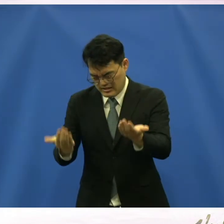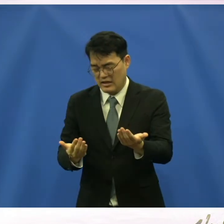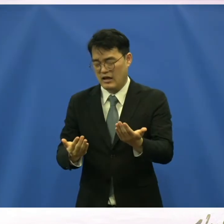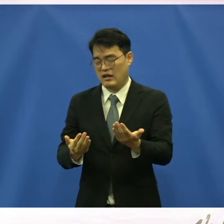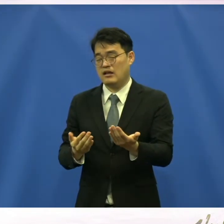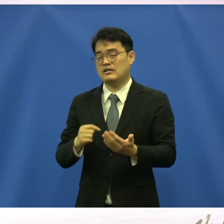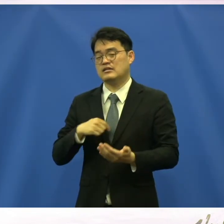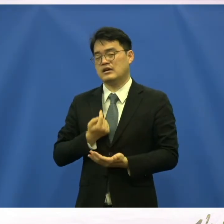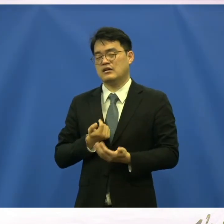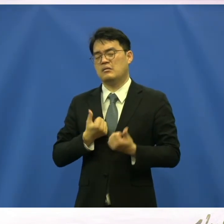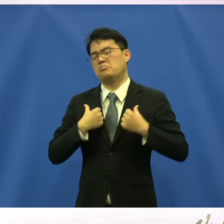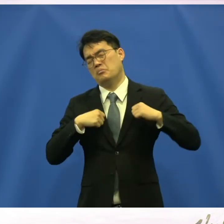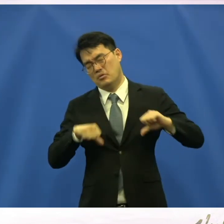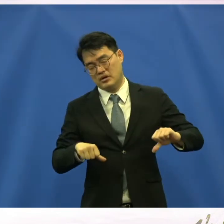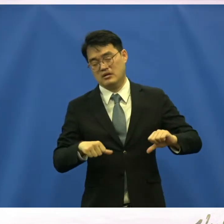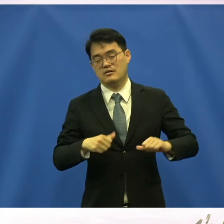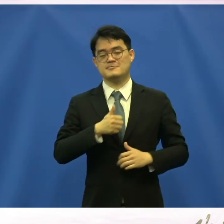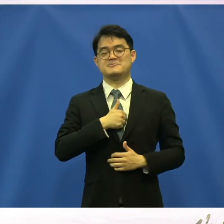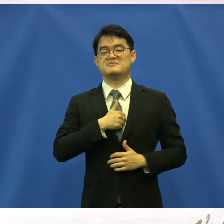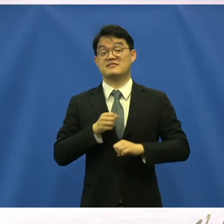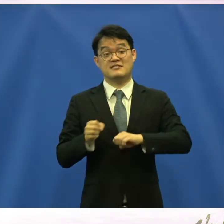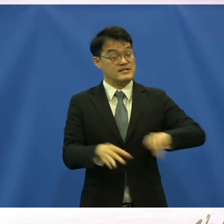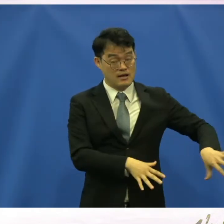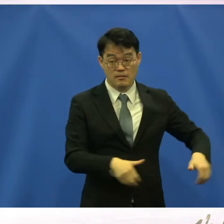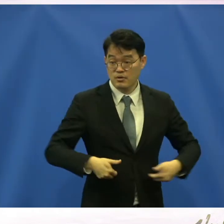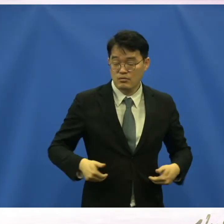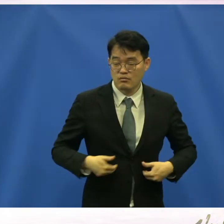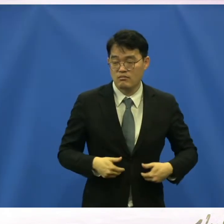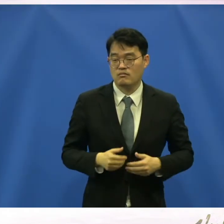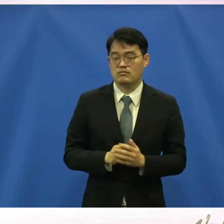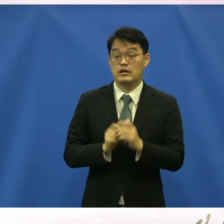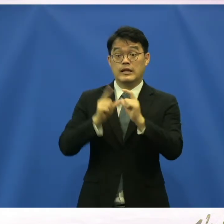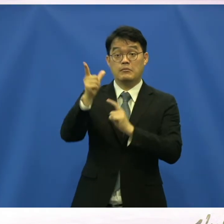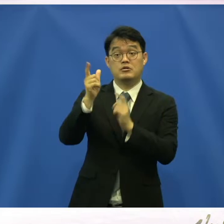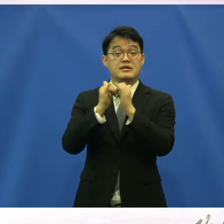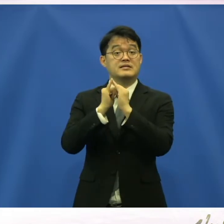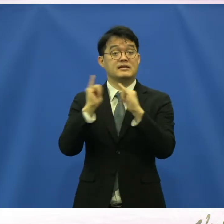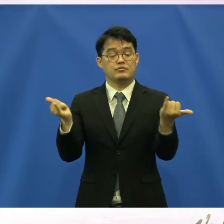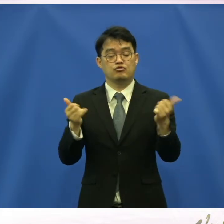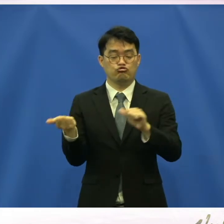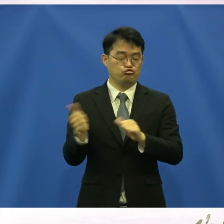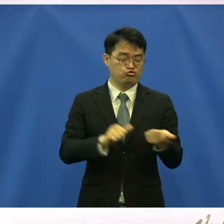근데 많은 경우에 죽지 않는 거예요. 죽지 않으니까 어떻게 되냐? 영적 좀비가 되는 거예요.